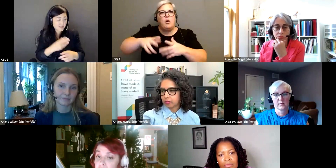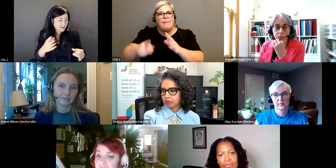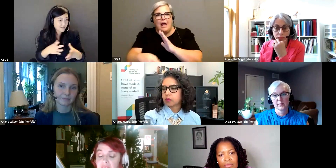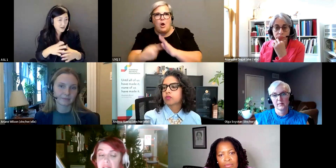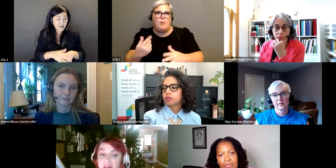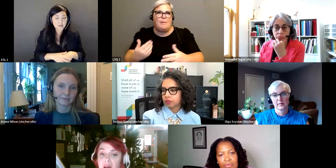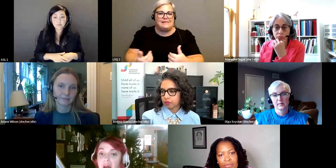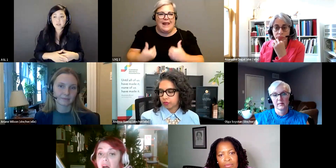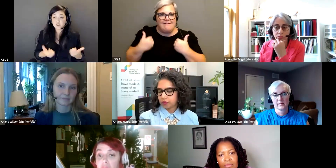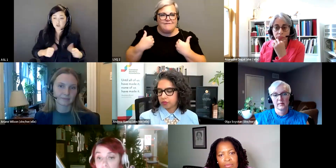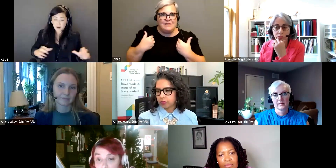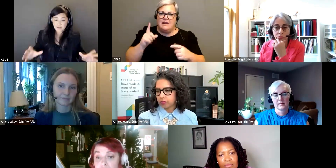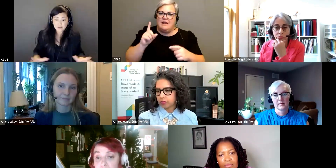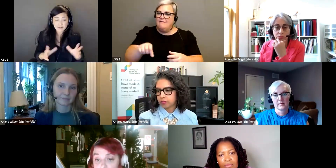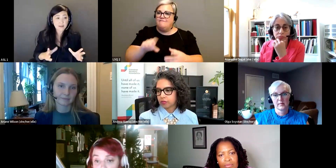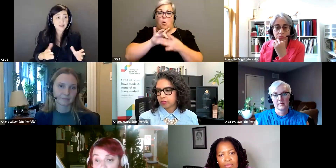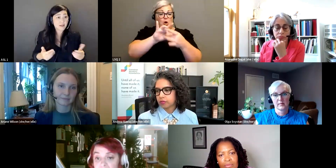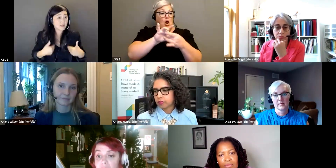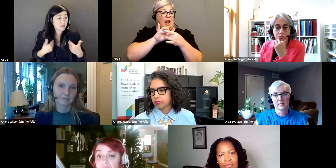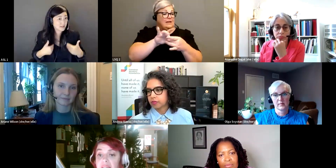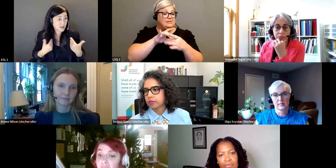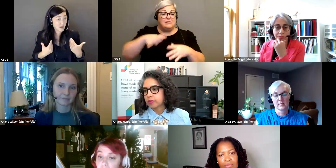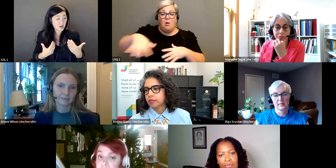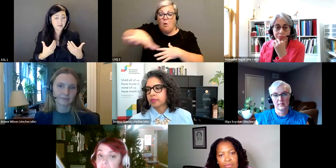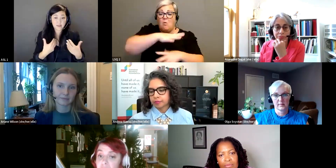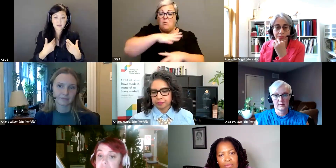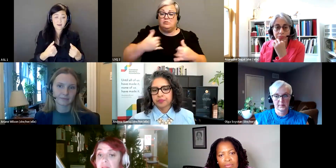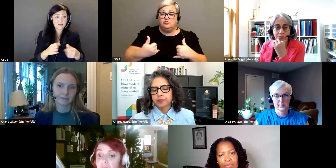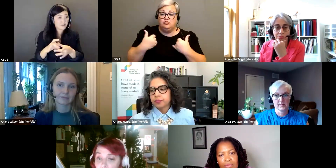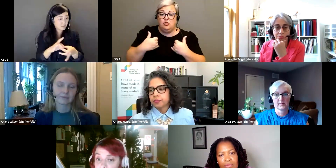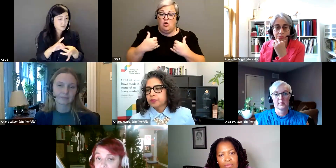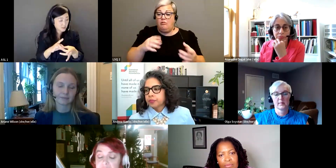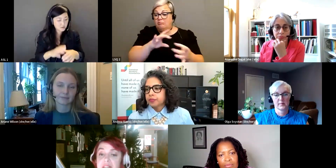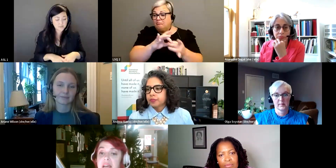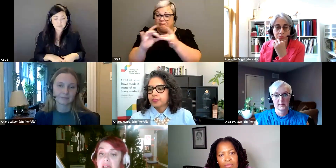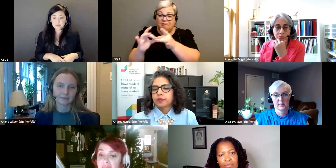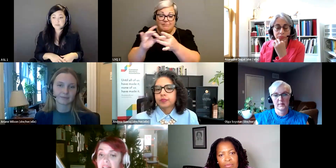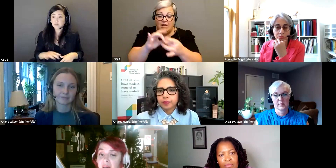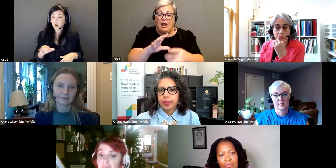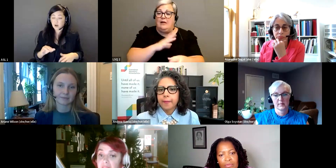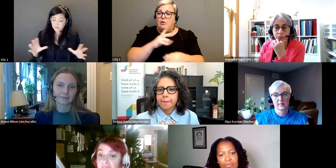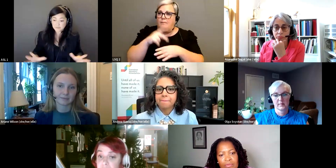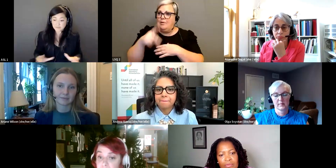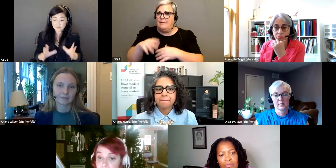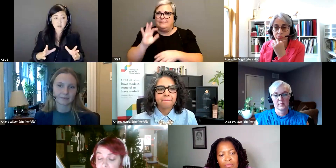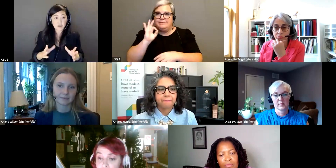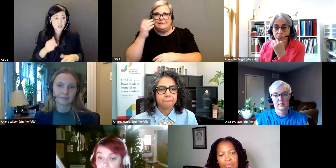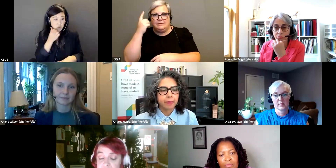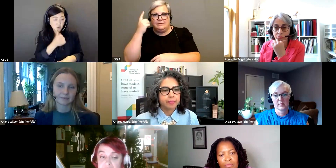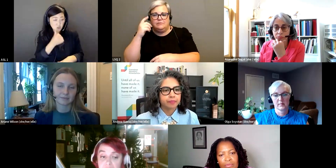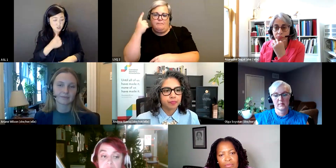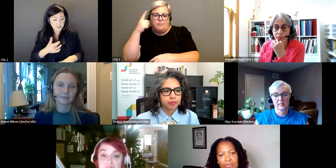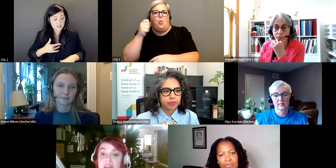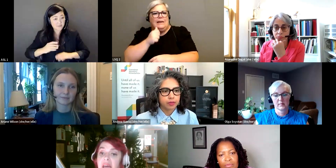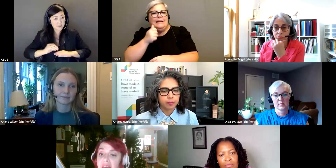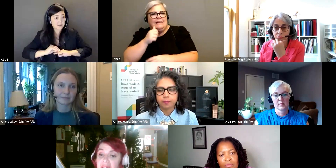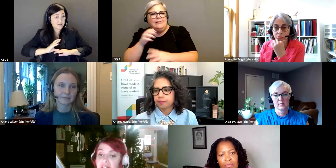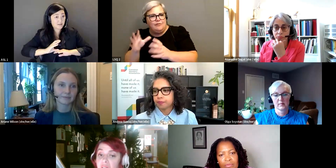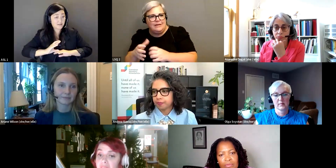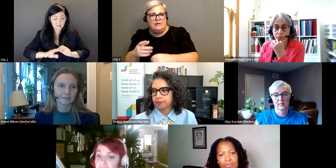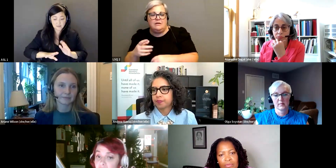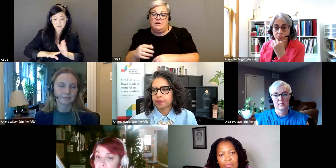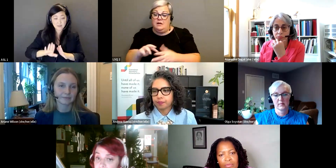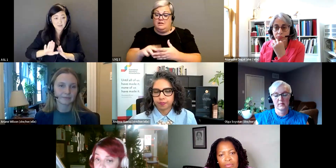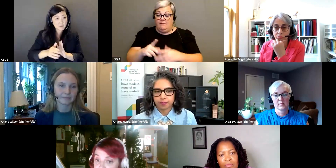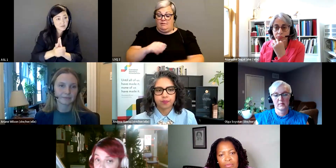jeunes à bâtir des relations saines entre eux, entre elles. Nous avons des programmes pour les filles qui contribuent à bâtir la confiance